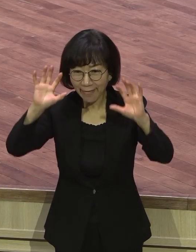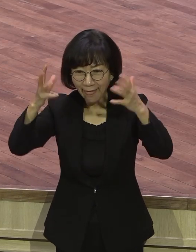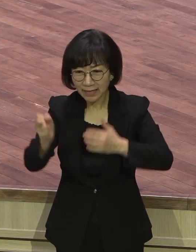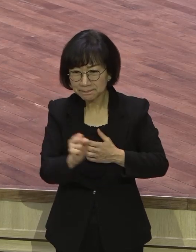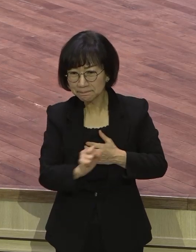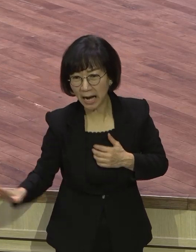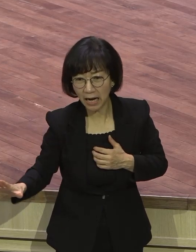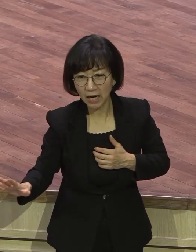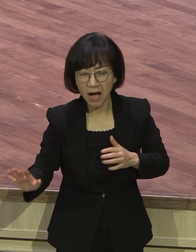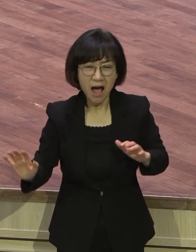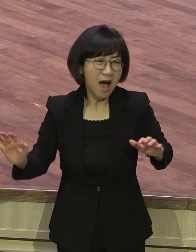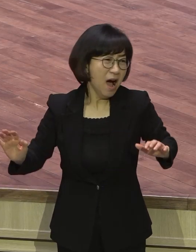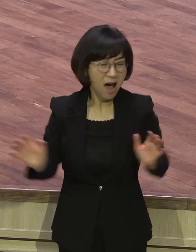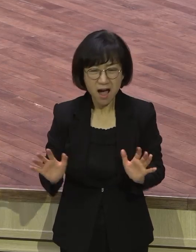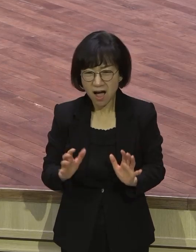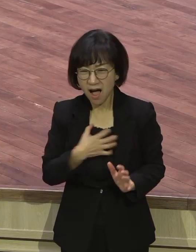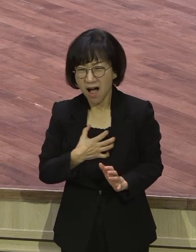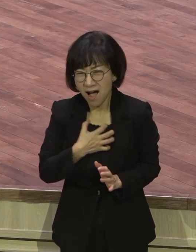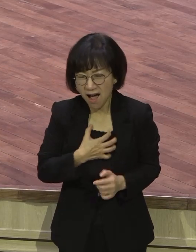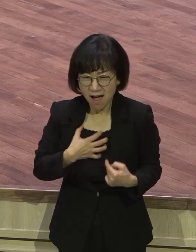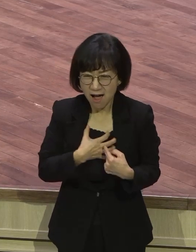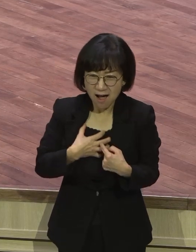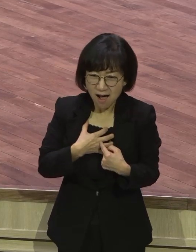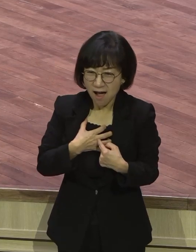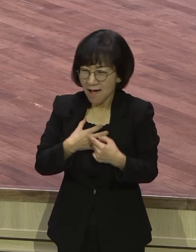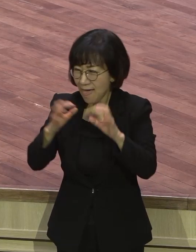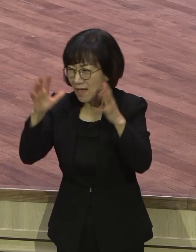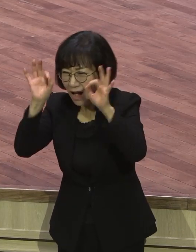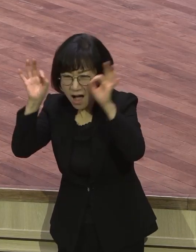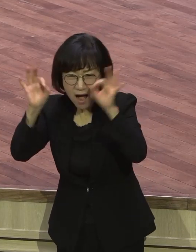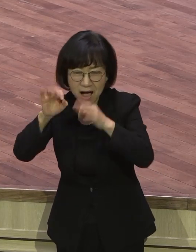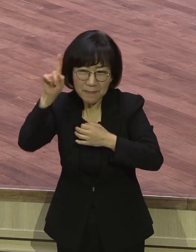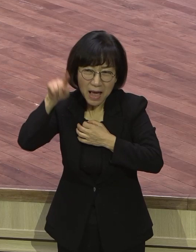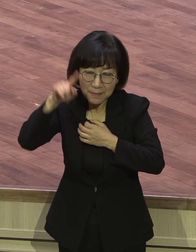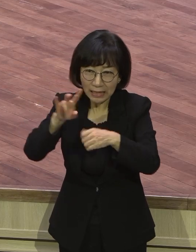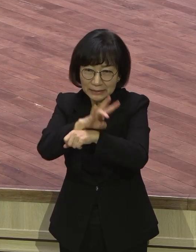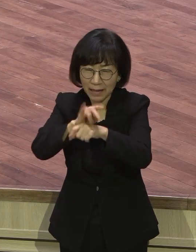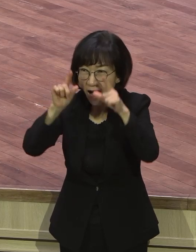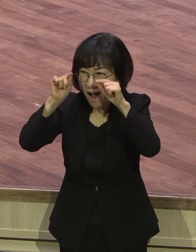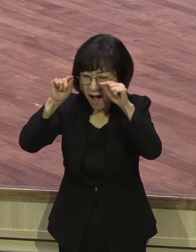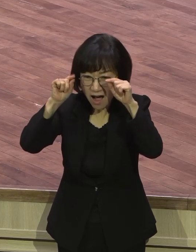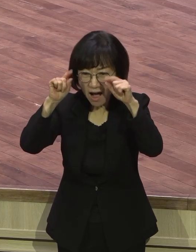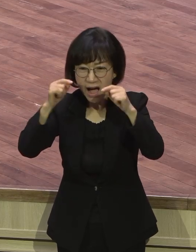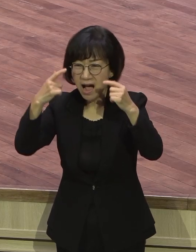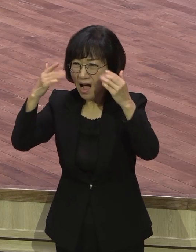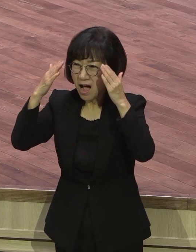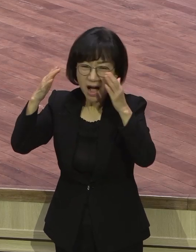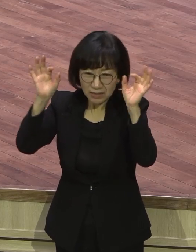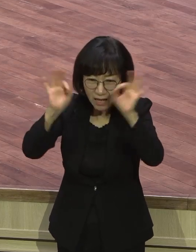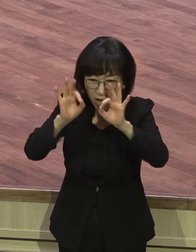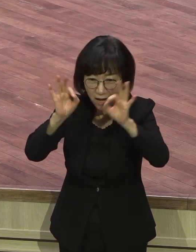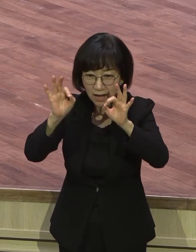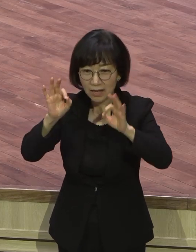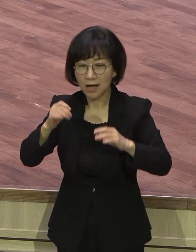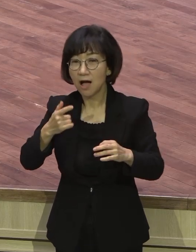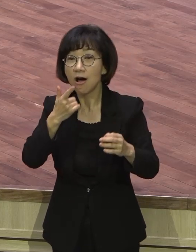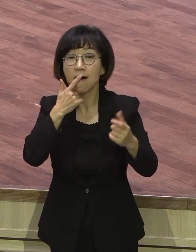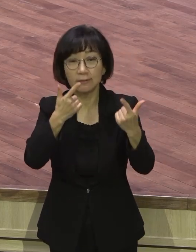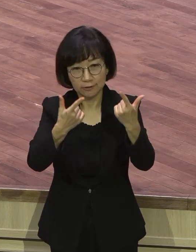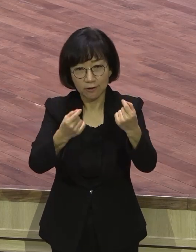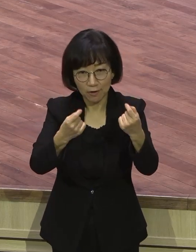자나깨나 24시 생각나지요. 그 기도의 간절함이 어떻겠습니까. 중원부원 하겠어요. 아이를 잃어버렸는데